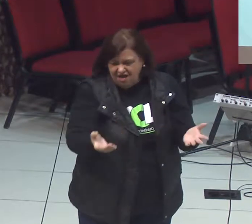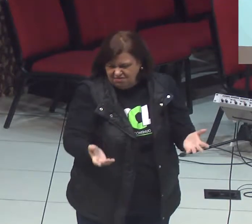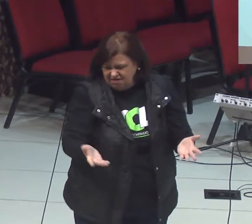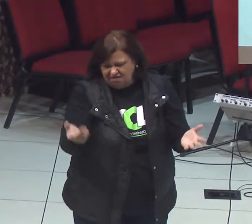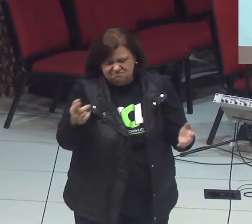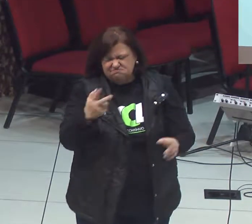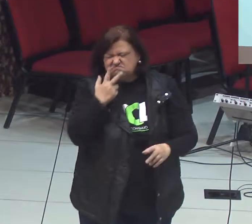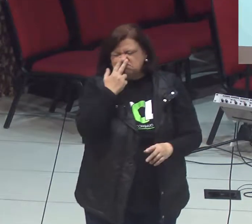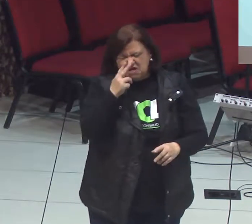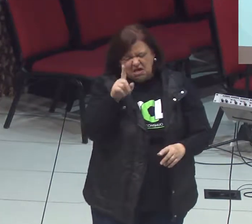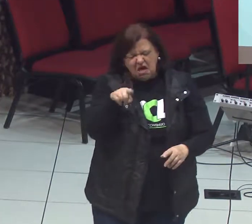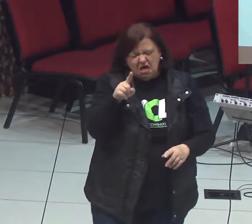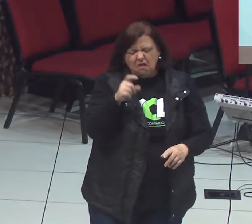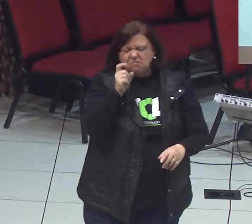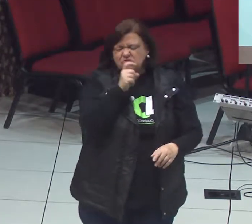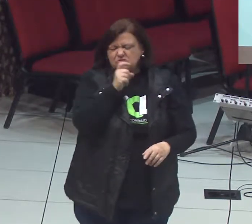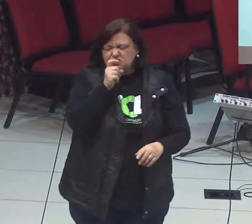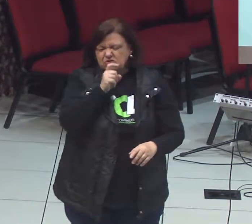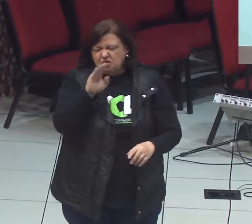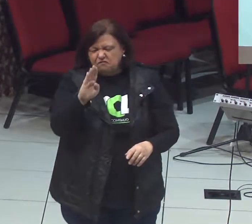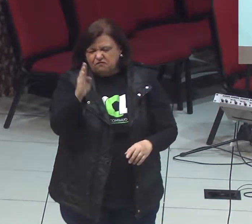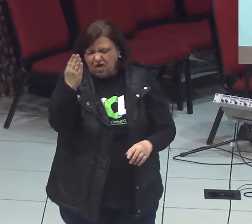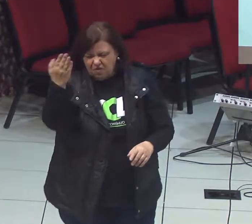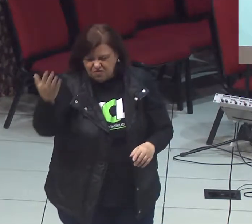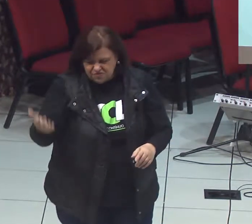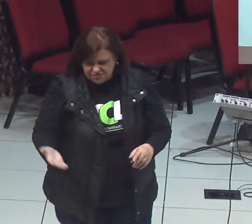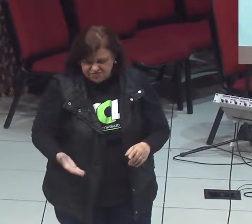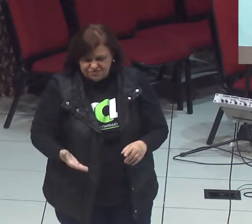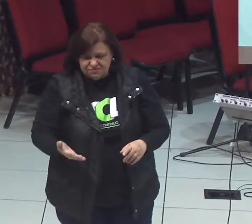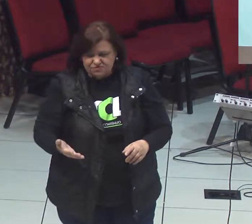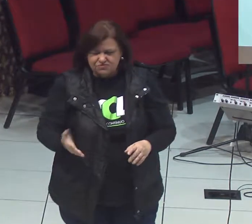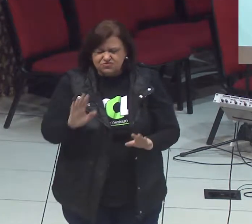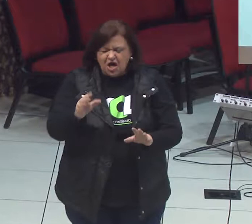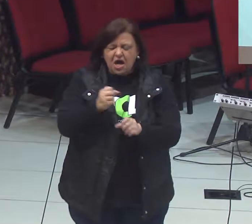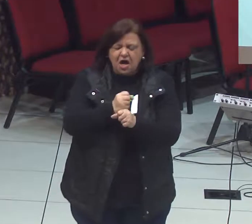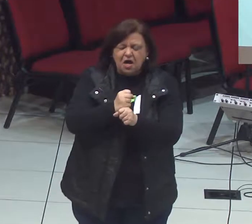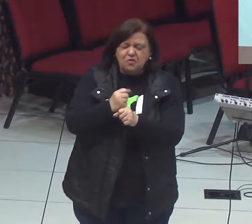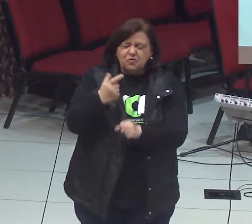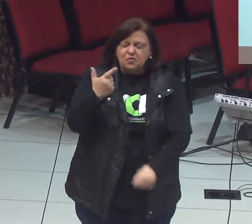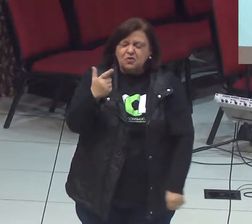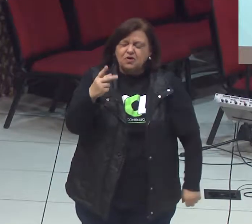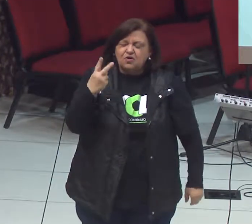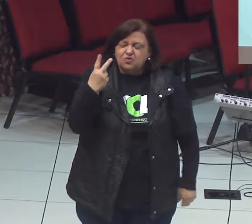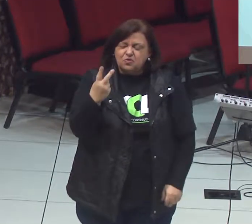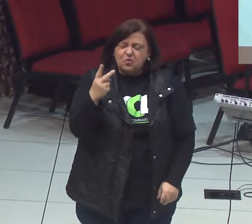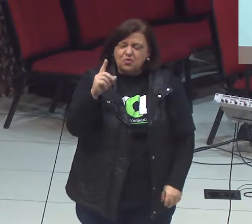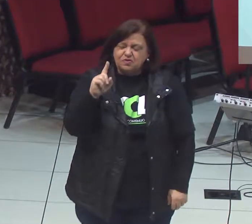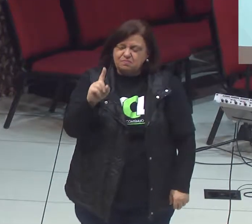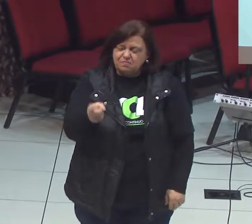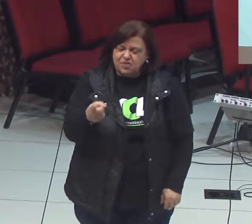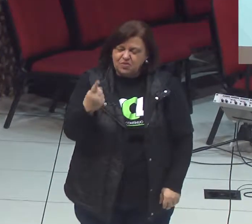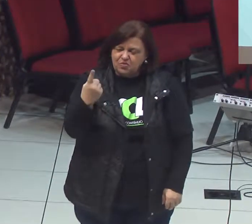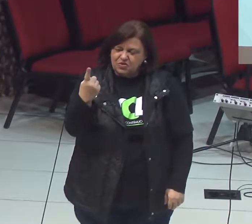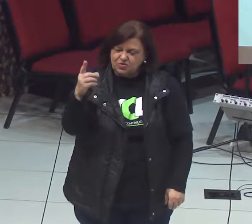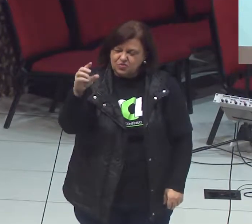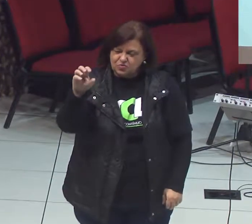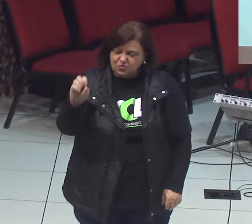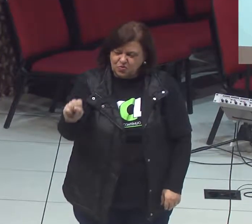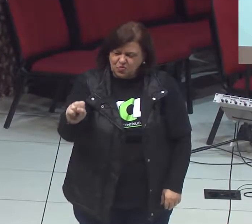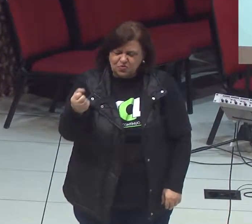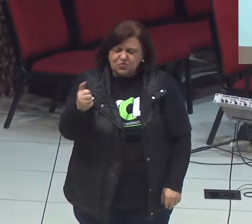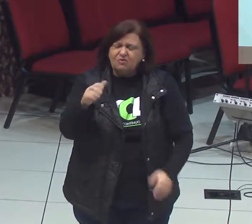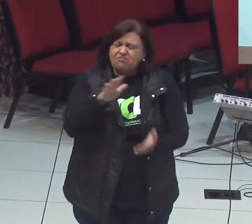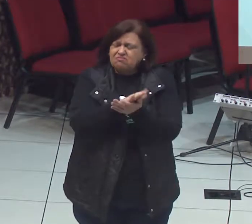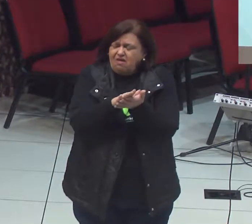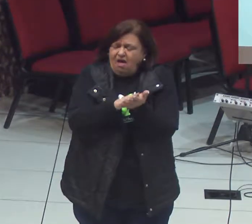não é bem assim como vocês estão pensando. Já se passaram 2018 anos, né, como nós ouvimos, e até